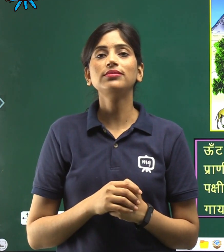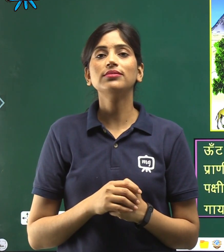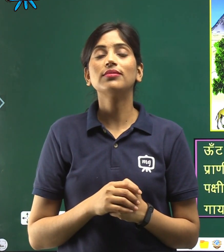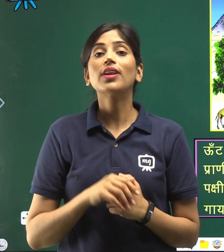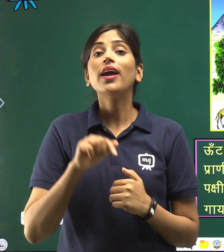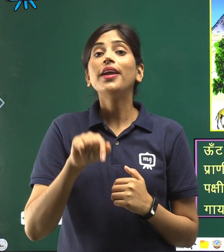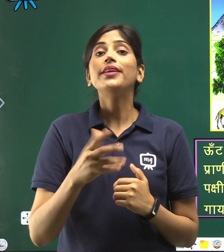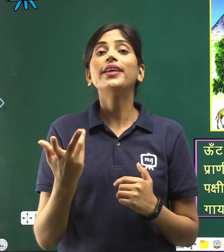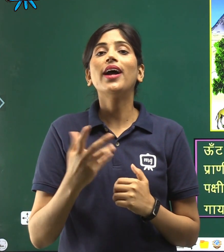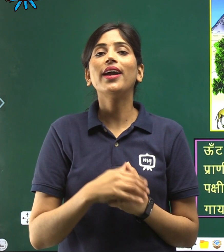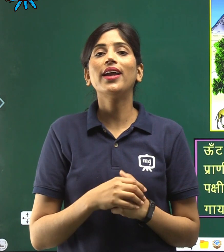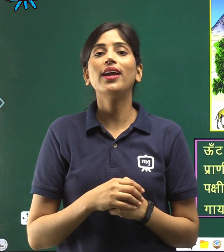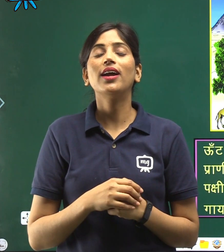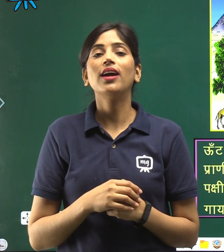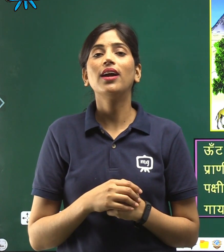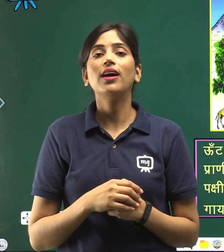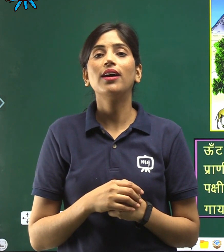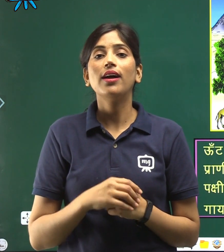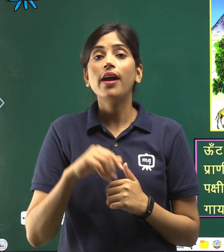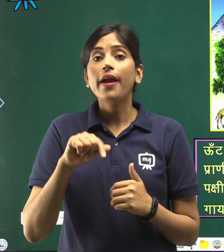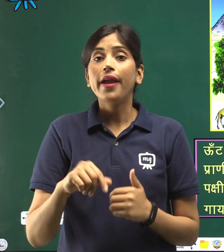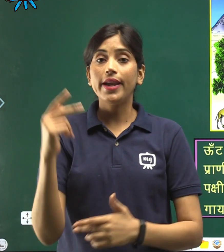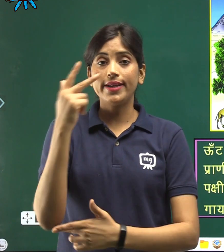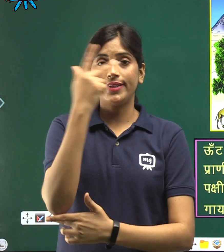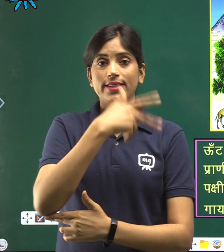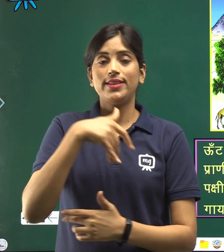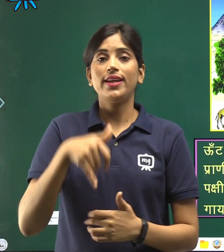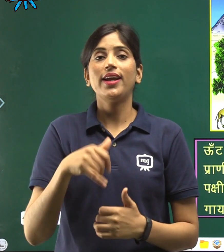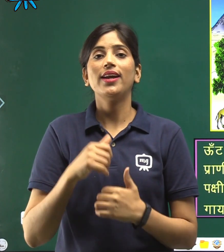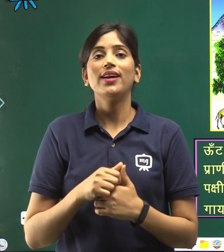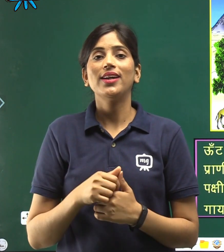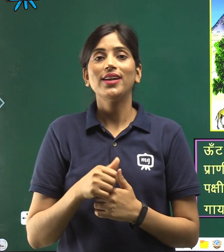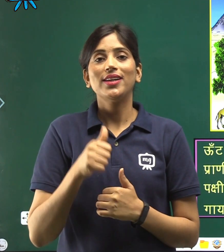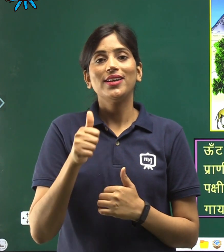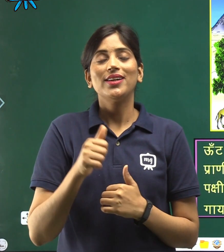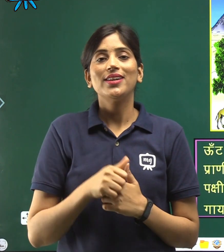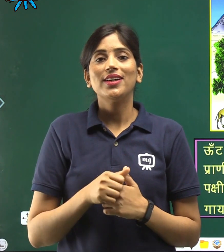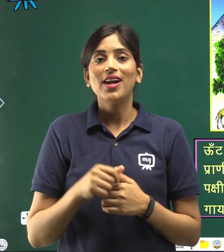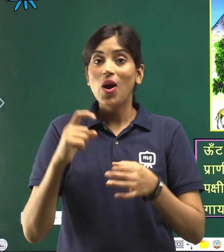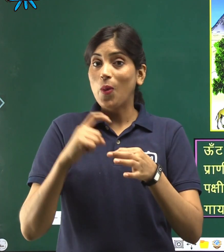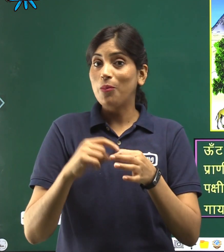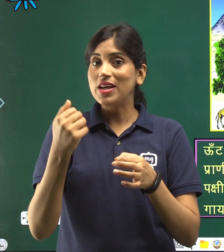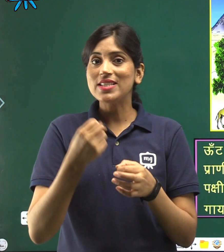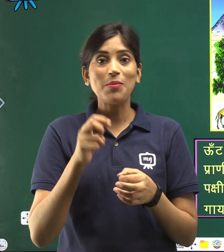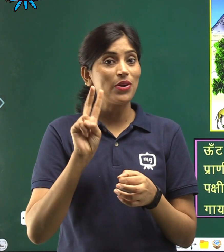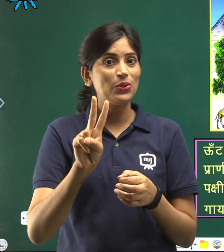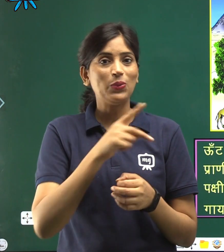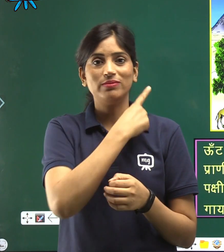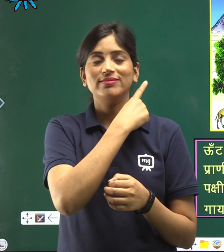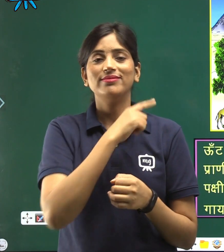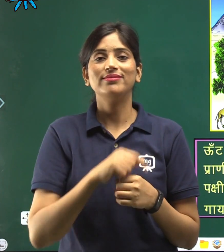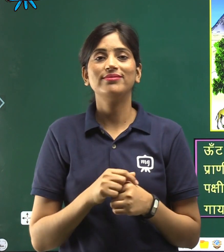ये क्या है? एक चित्र है। ठीक है बच्चों? प्रश्न नंबर 2,